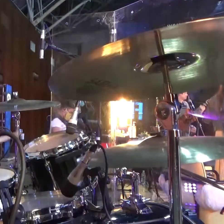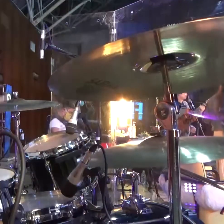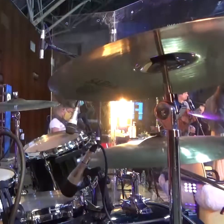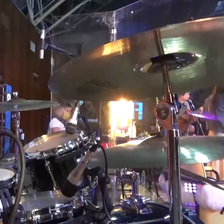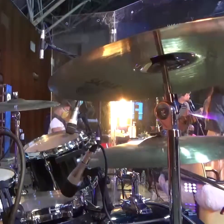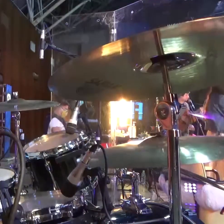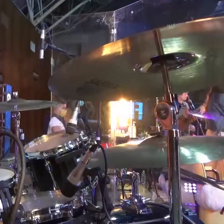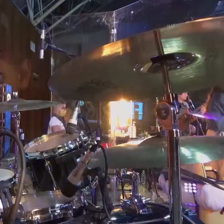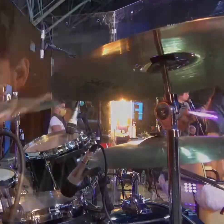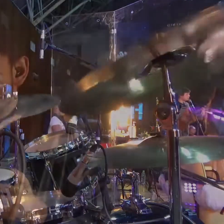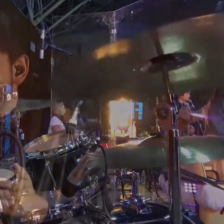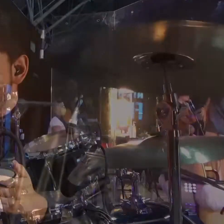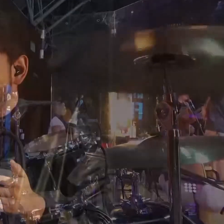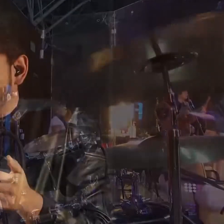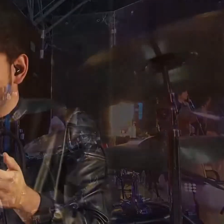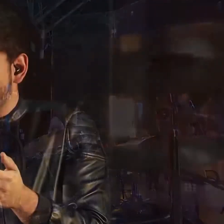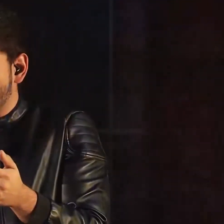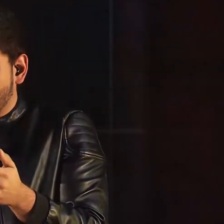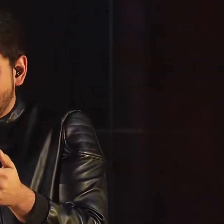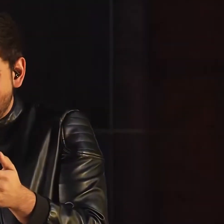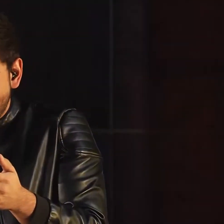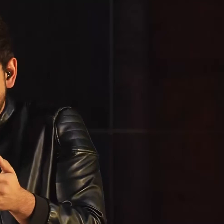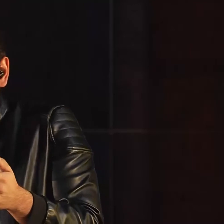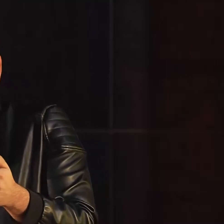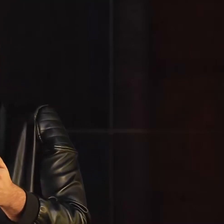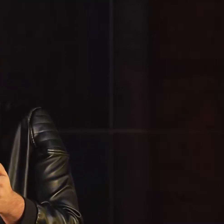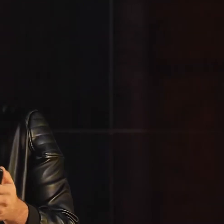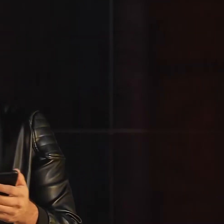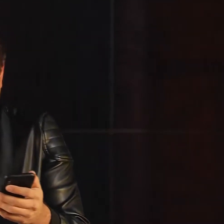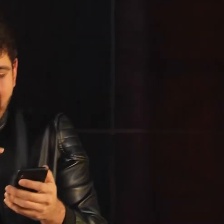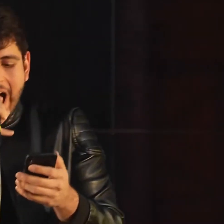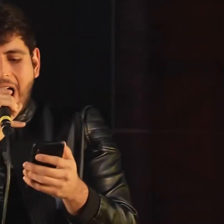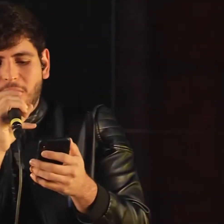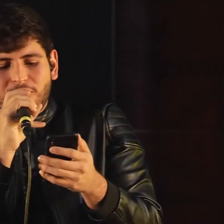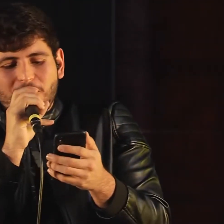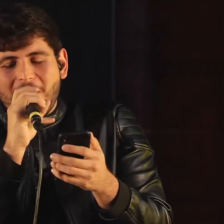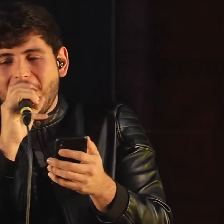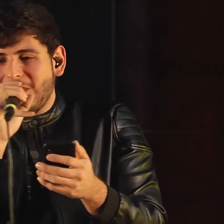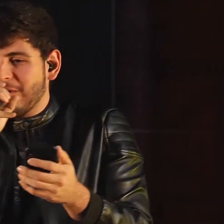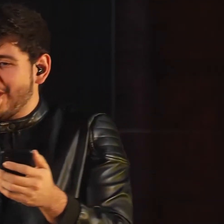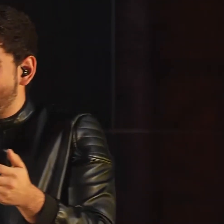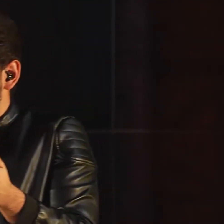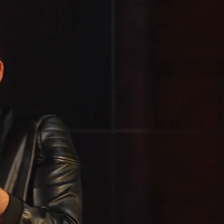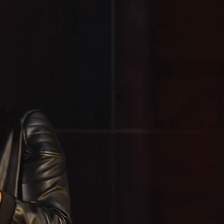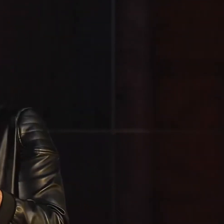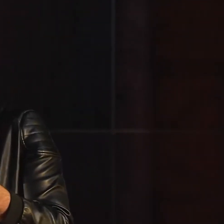one. And through this narrow gate, I will fall.